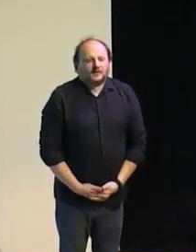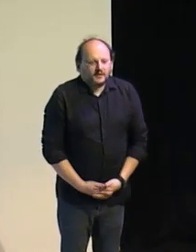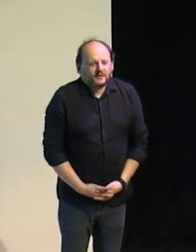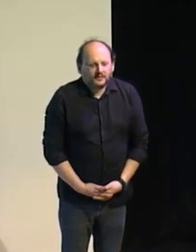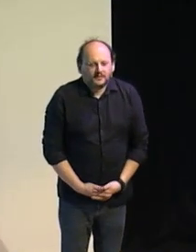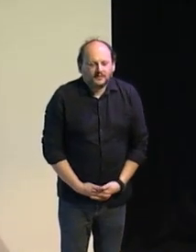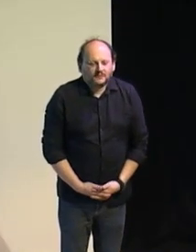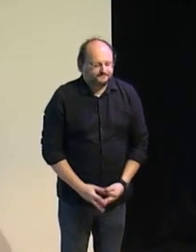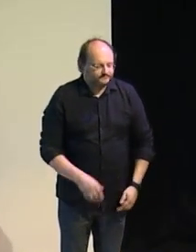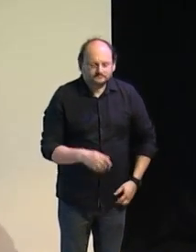Bien.